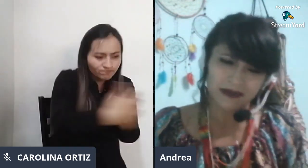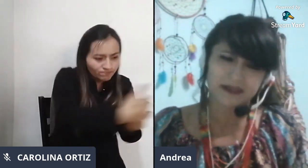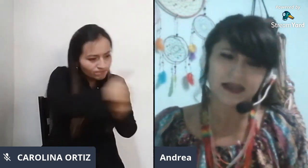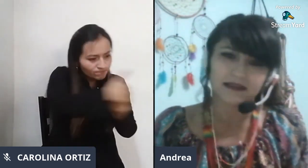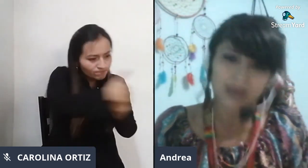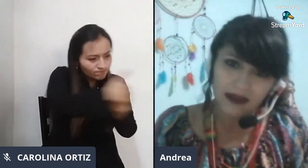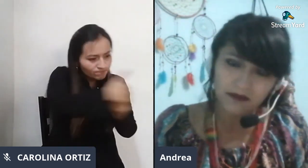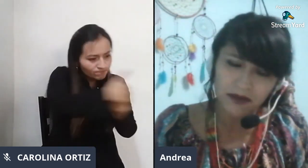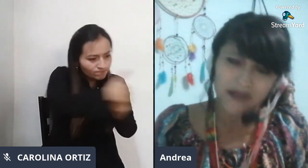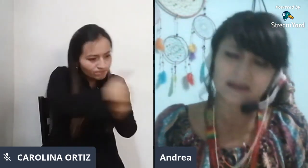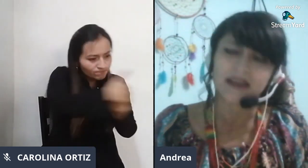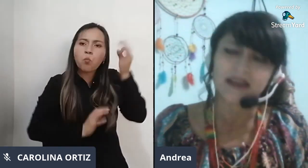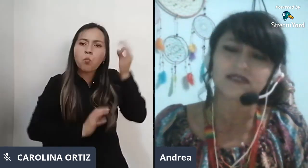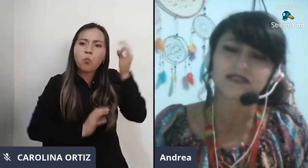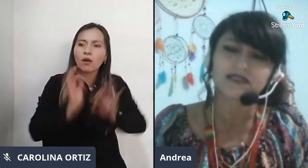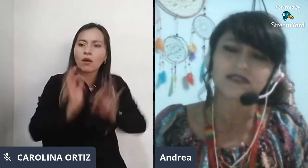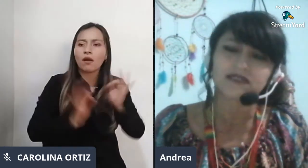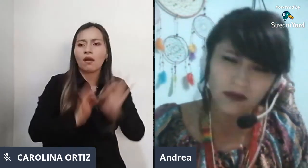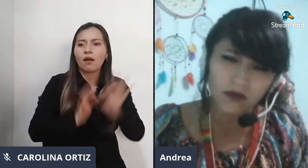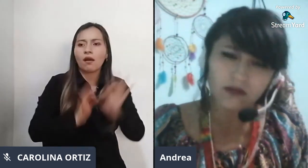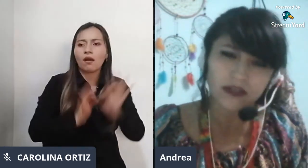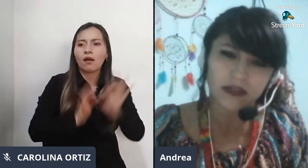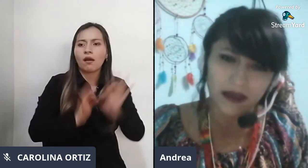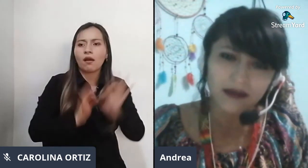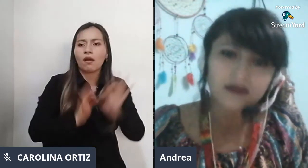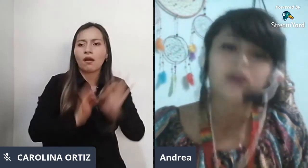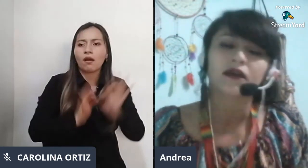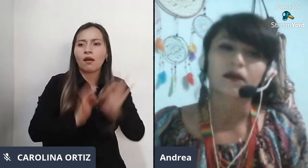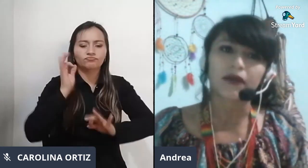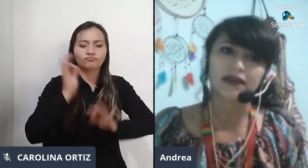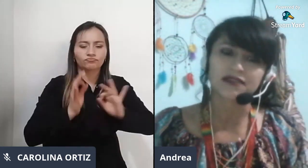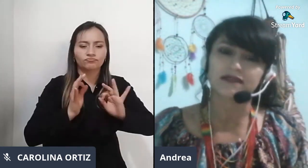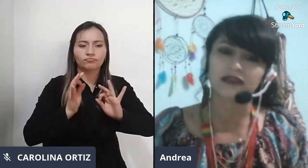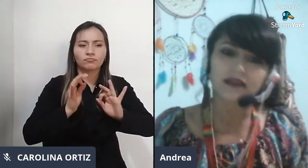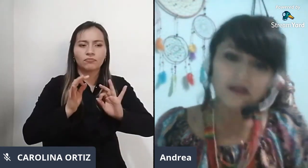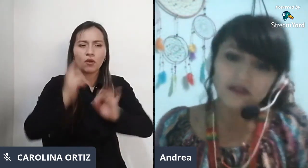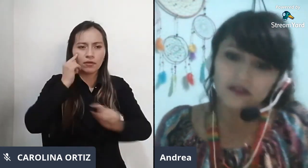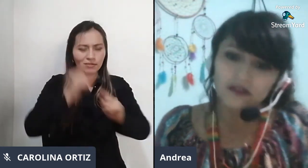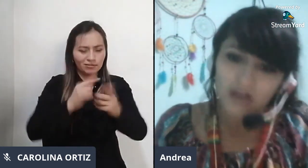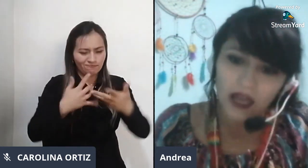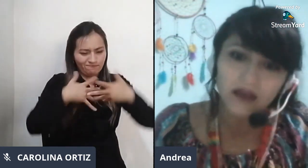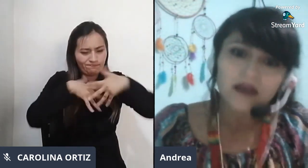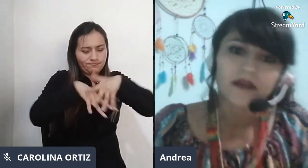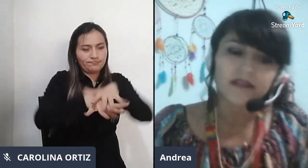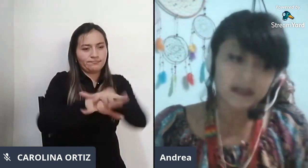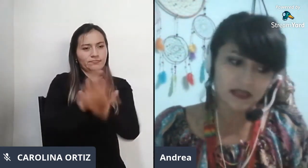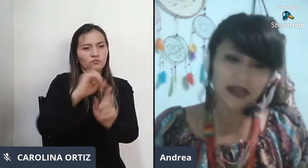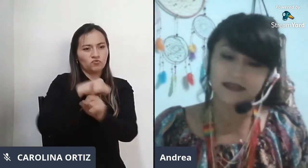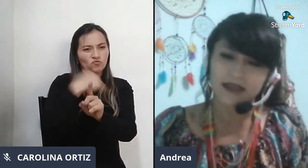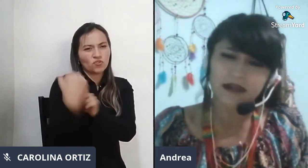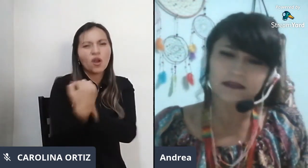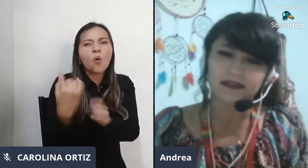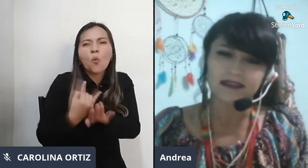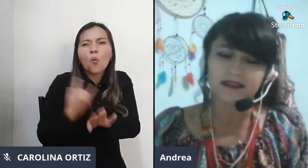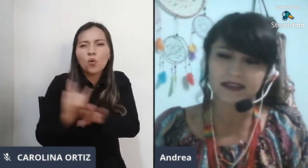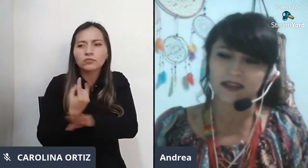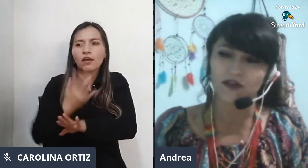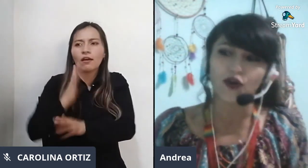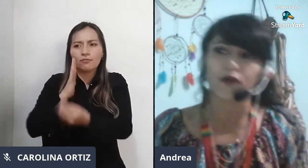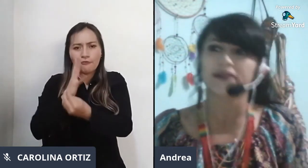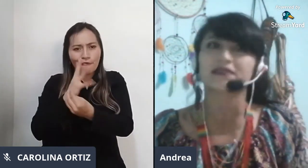para transformar comunidad, para hacer tejido social desde las artes, desde los jóvenes